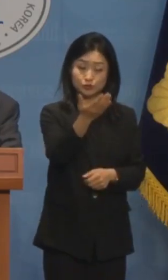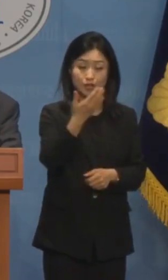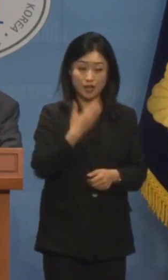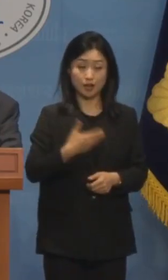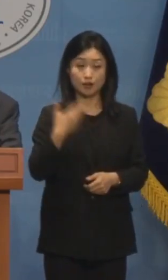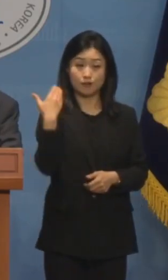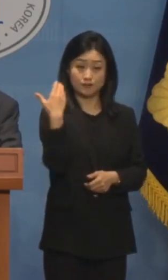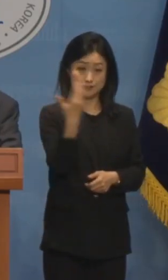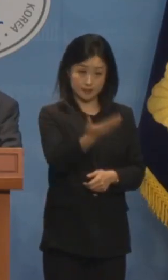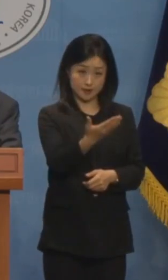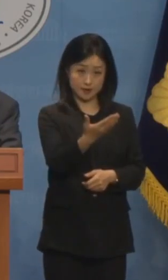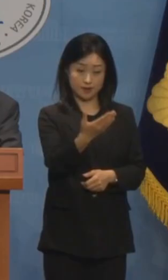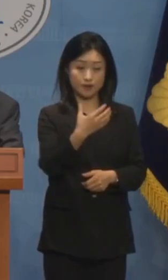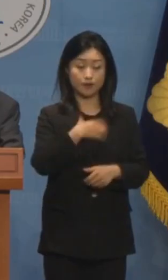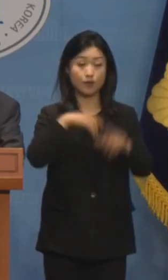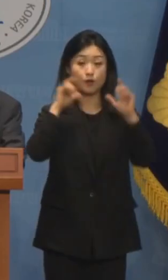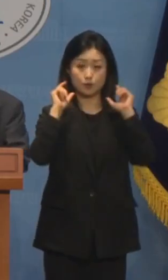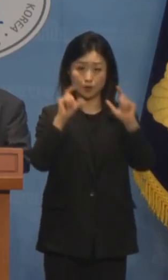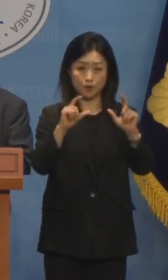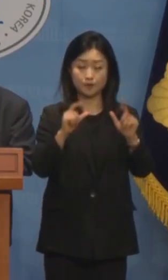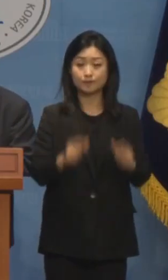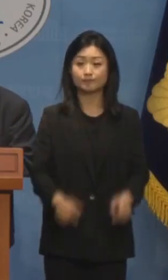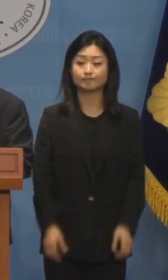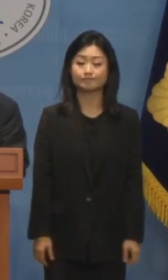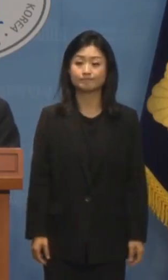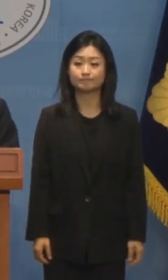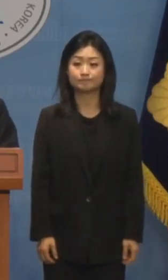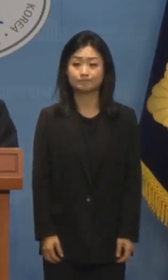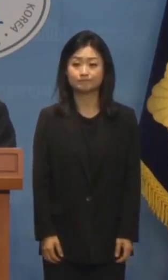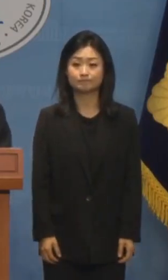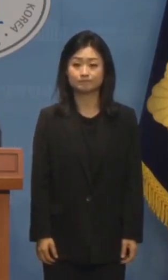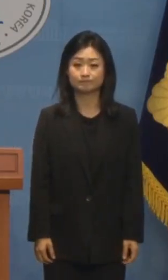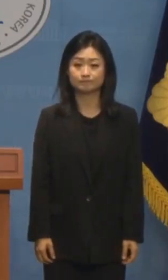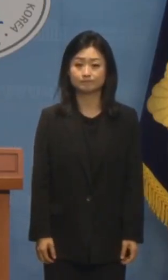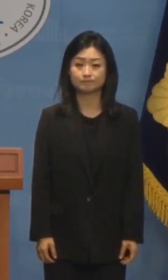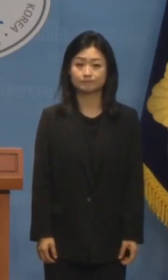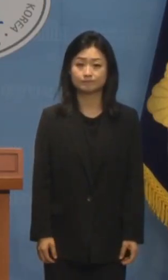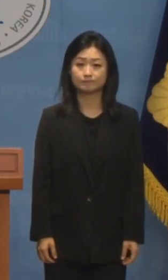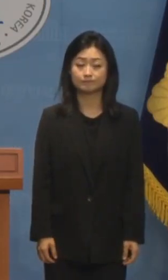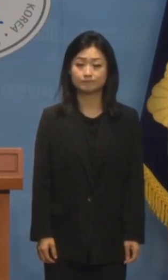여사에게 분명히 경고합니다. 이상입니다.